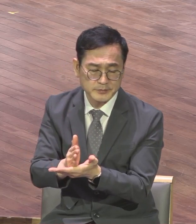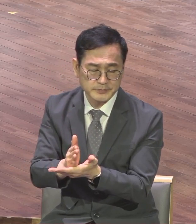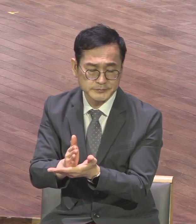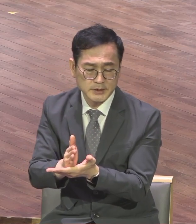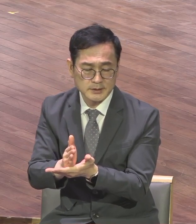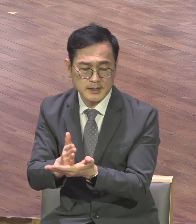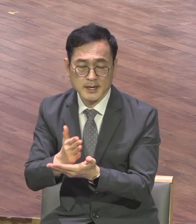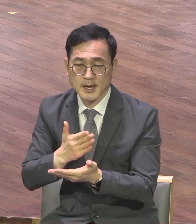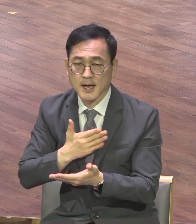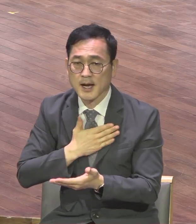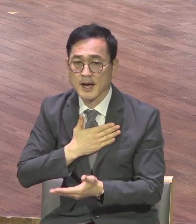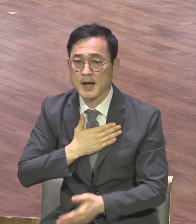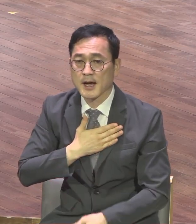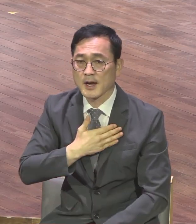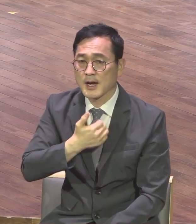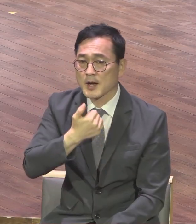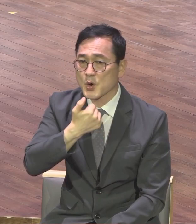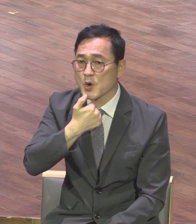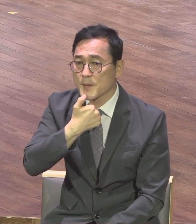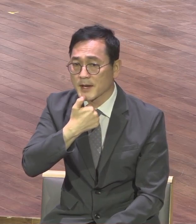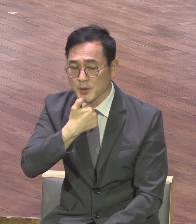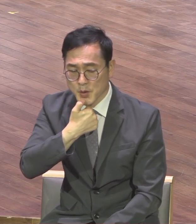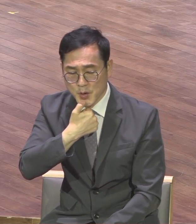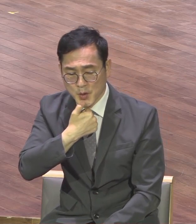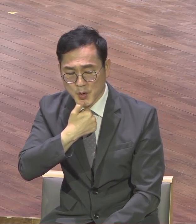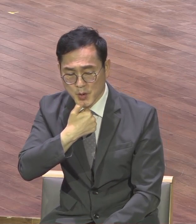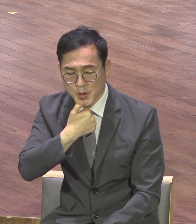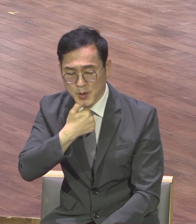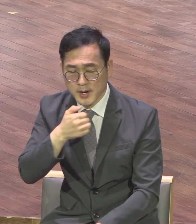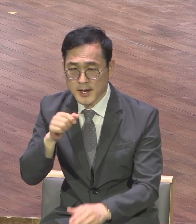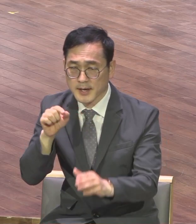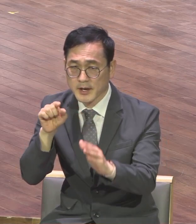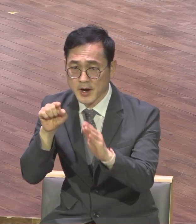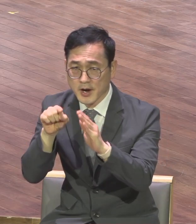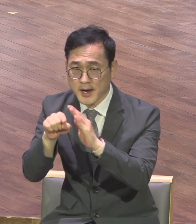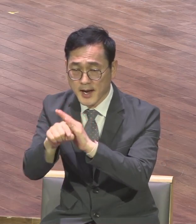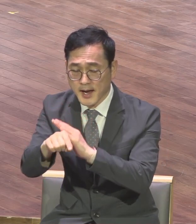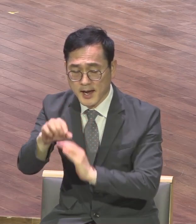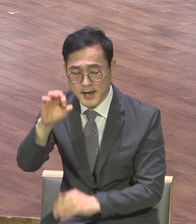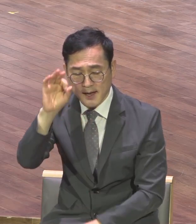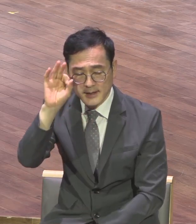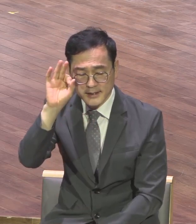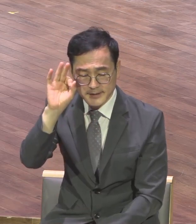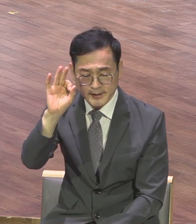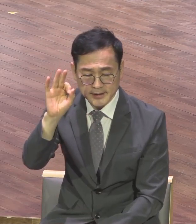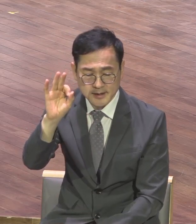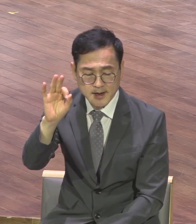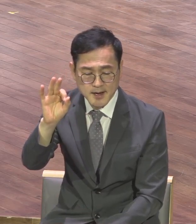내가 가인 말로만 도와야 하니라